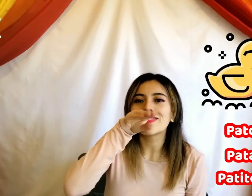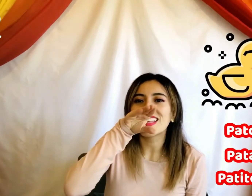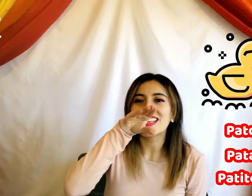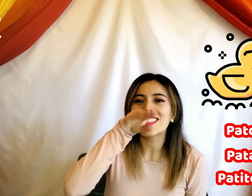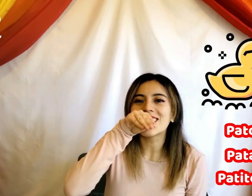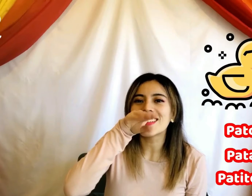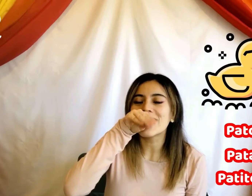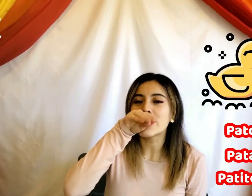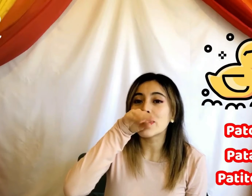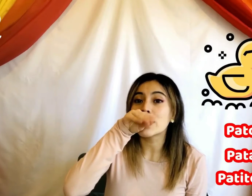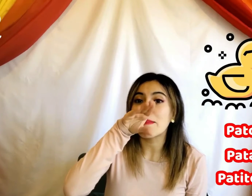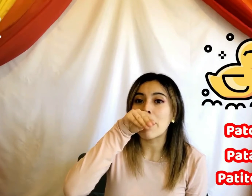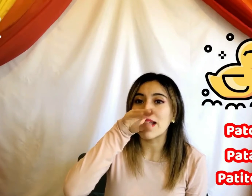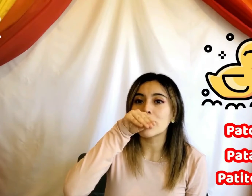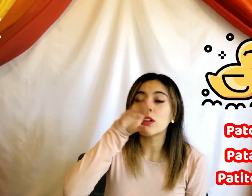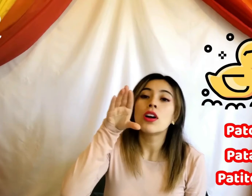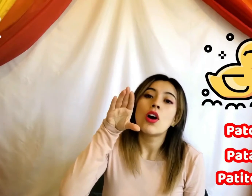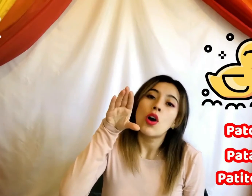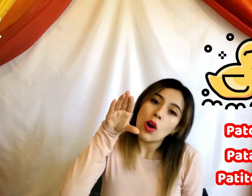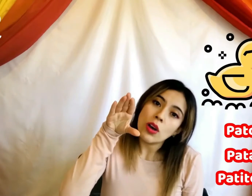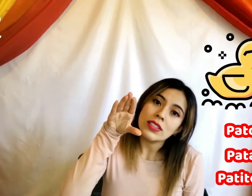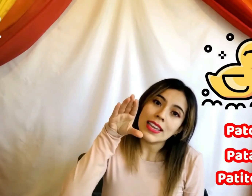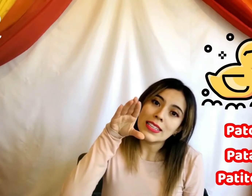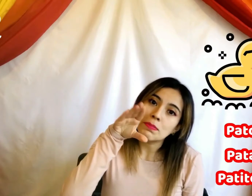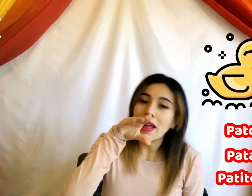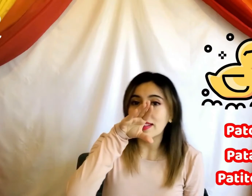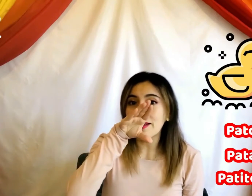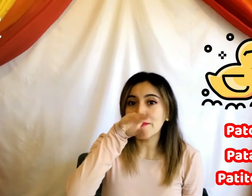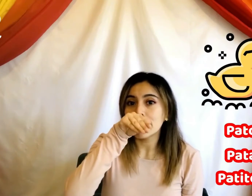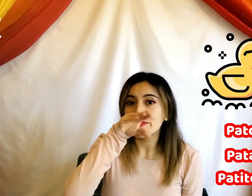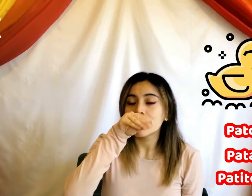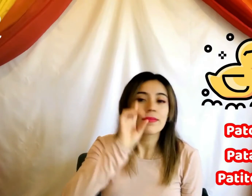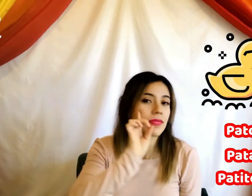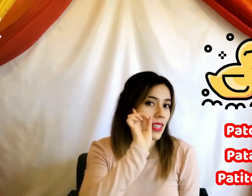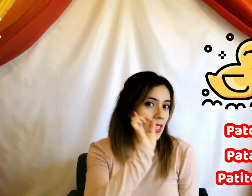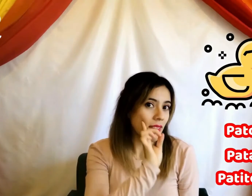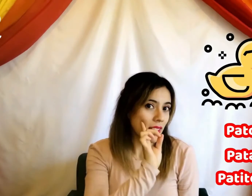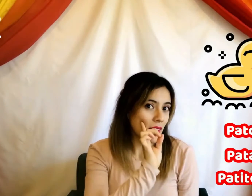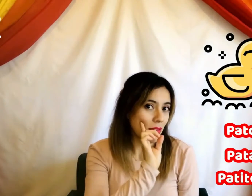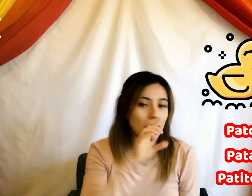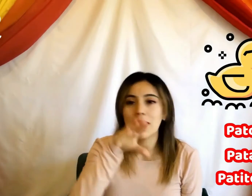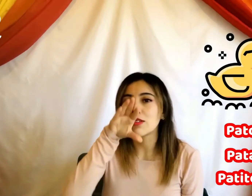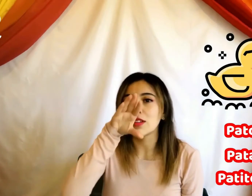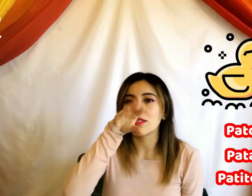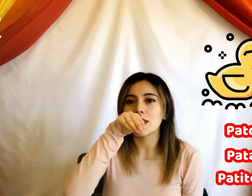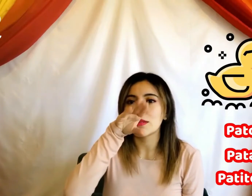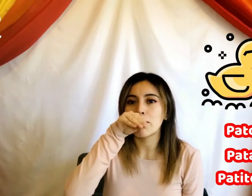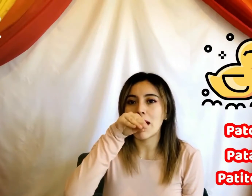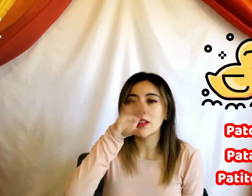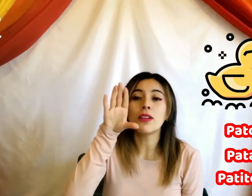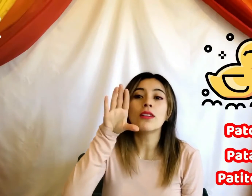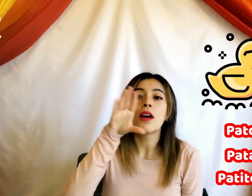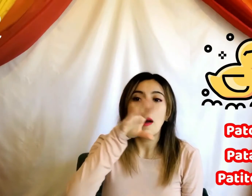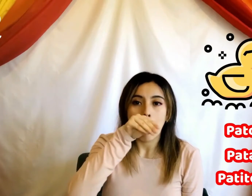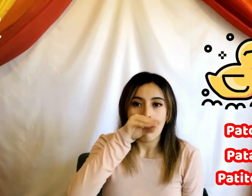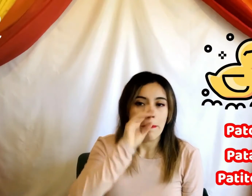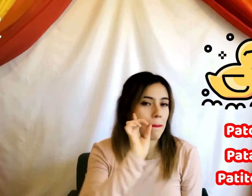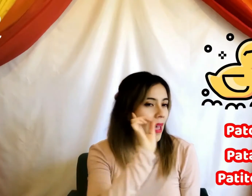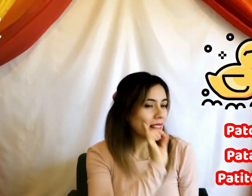eso, esto es pato, o si es pata, ya saben, el femenino, entonces pato, pata,